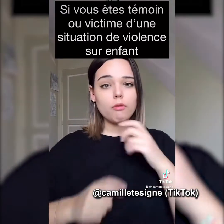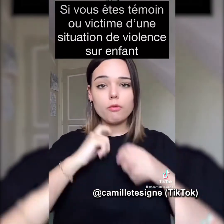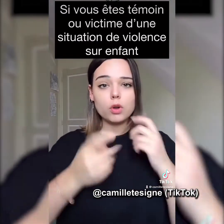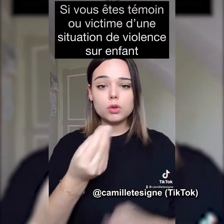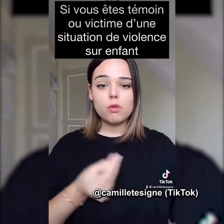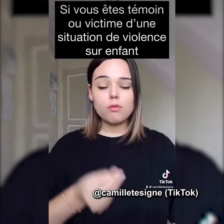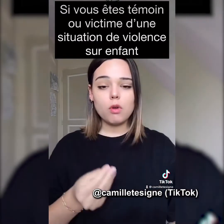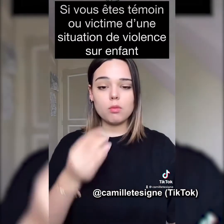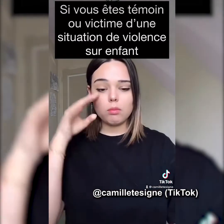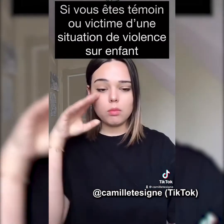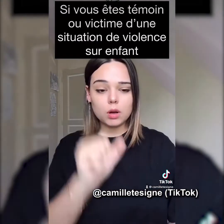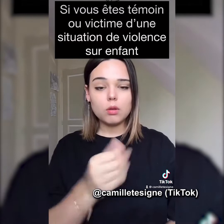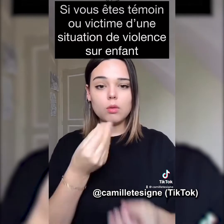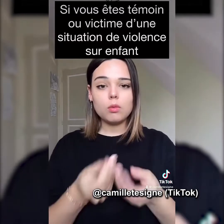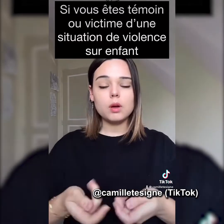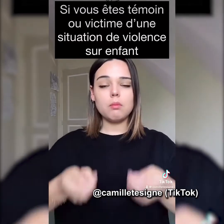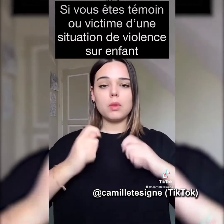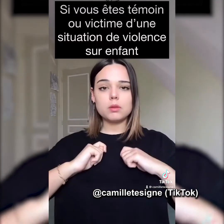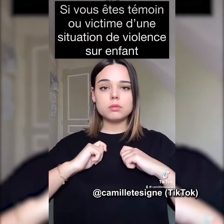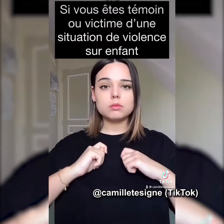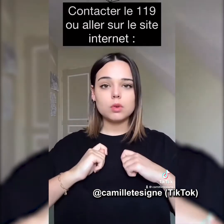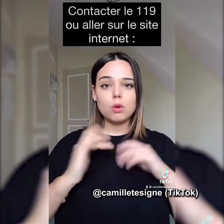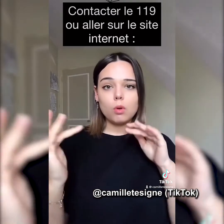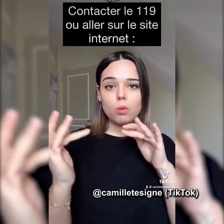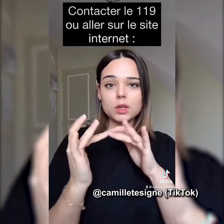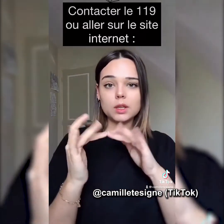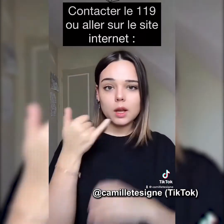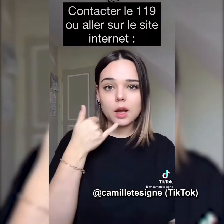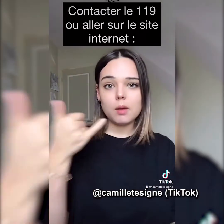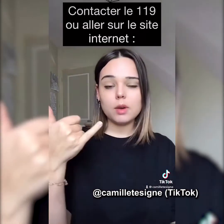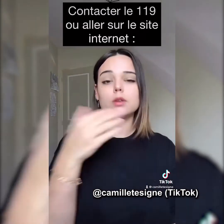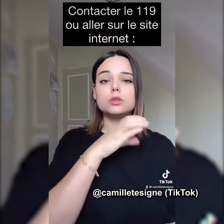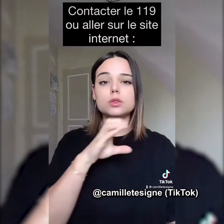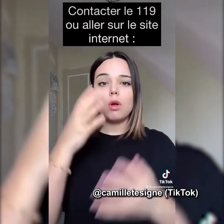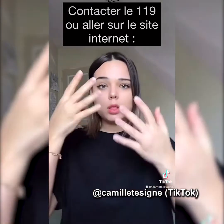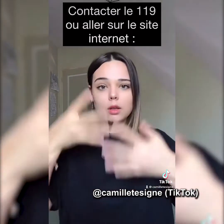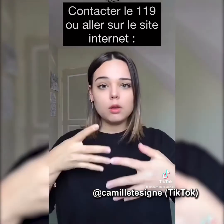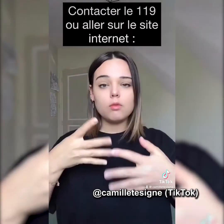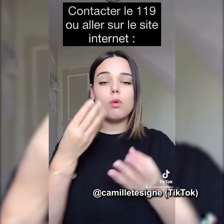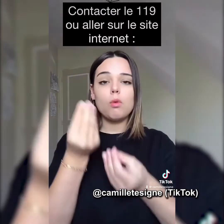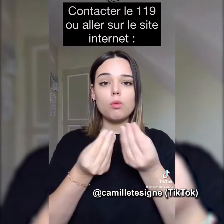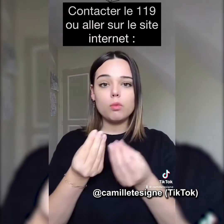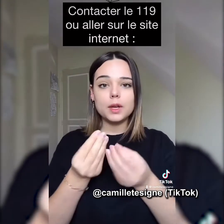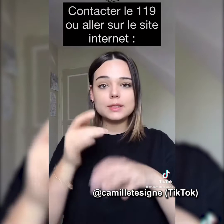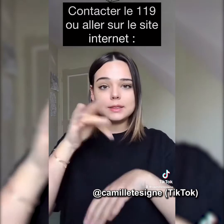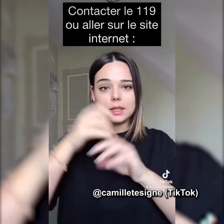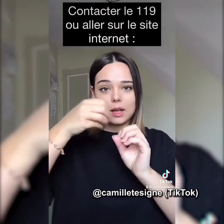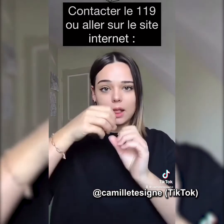êtes témoin ou victime d'une situation de violence sur un enfant, contactez le 119, ou allez sur le site internet que je vais vous mettre ci